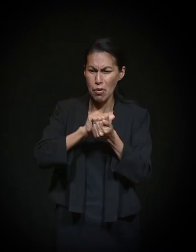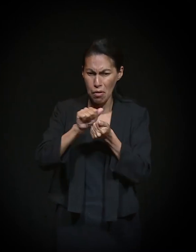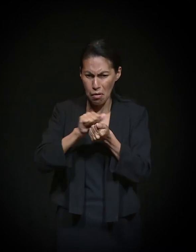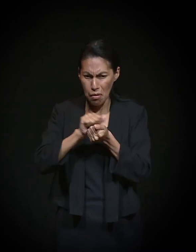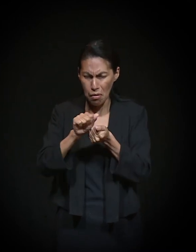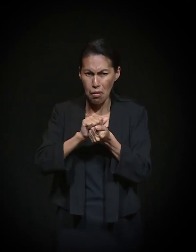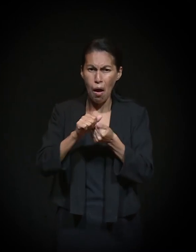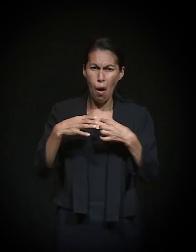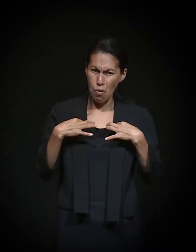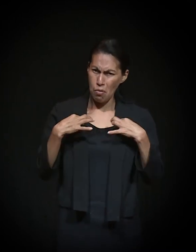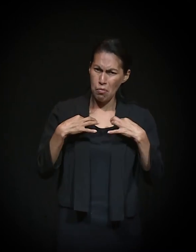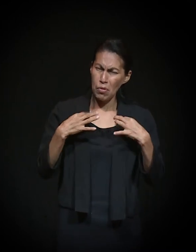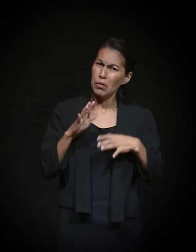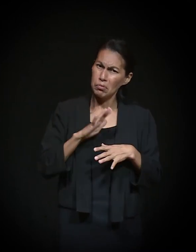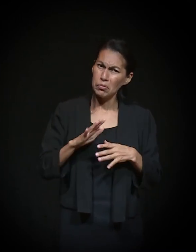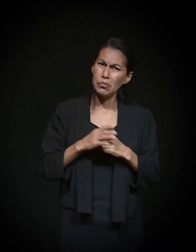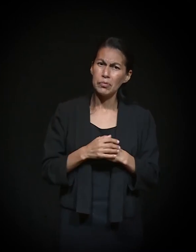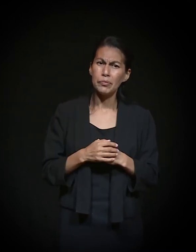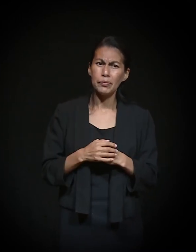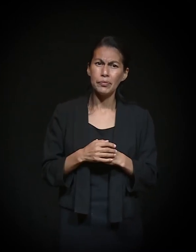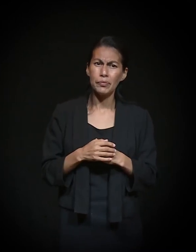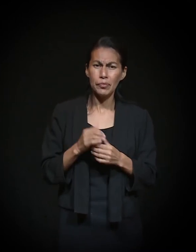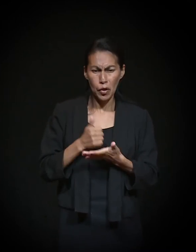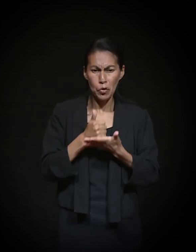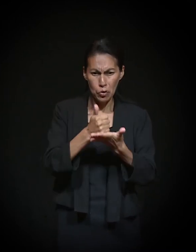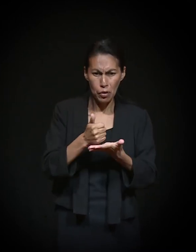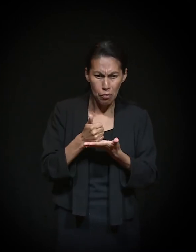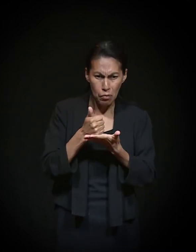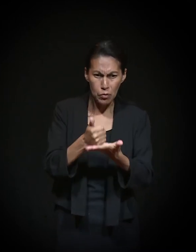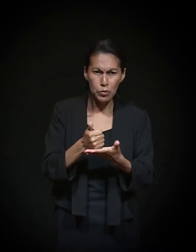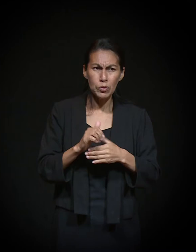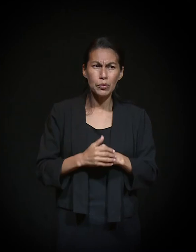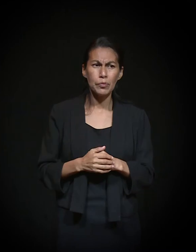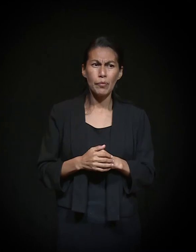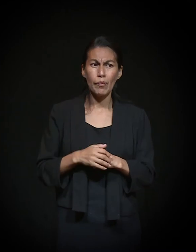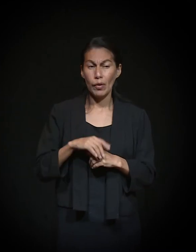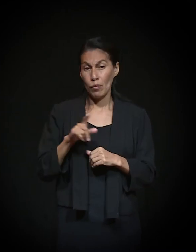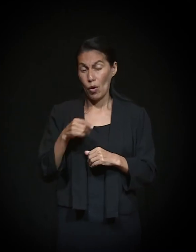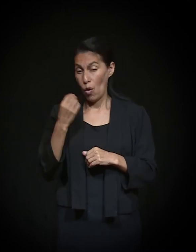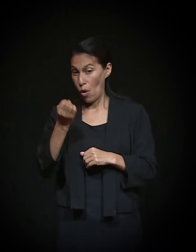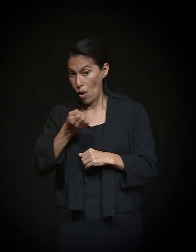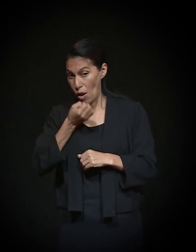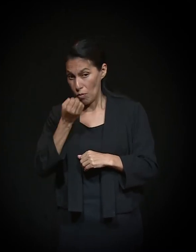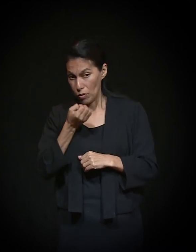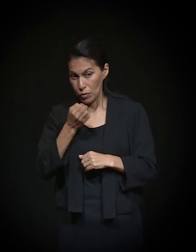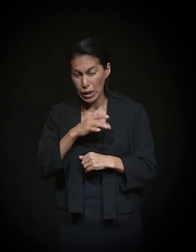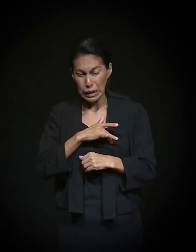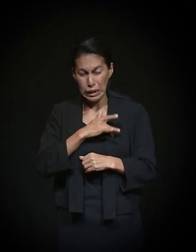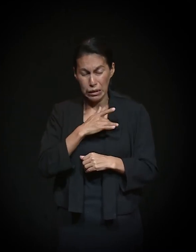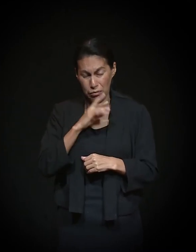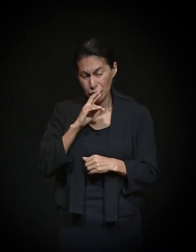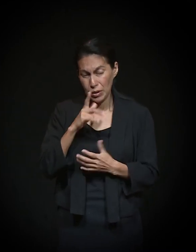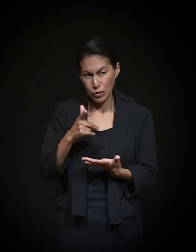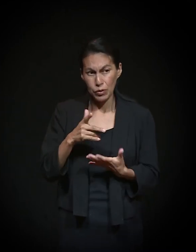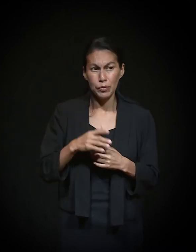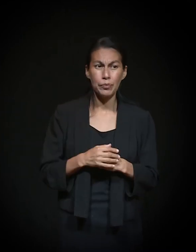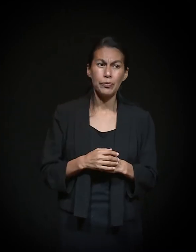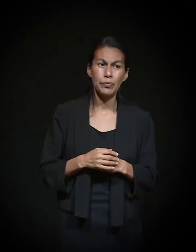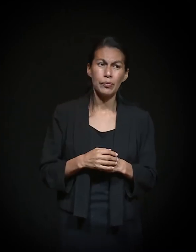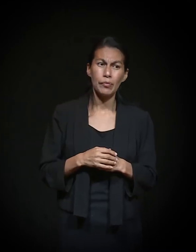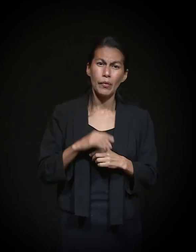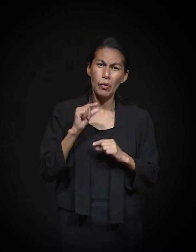Yo desde el principio empecé a hablar mucho con mis amigos para que ellos se pudieran sentir mejor y estuve por el